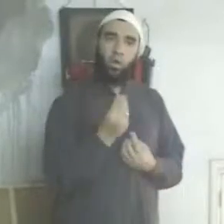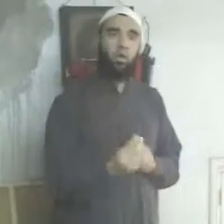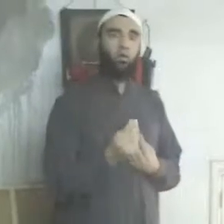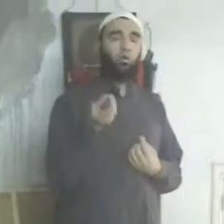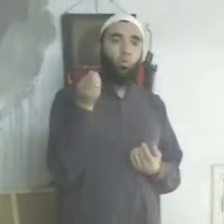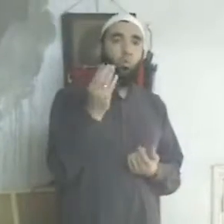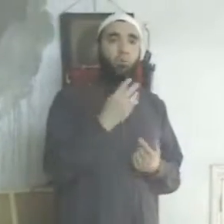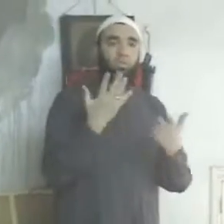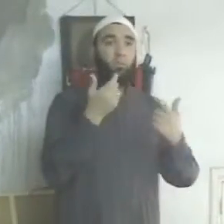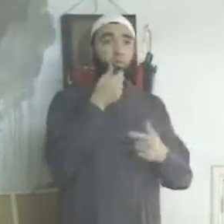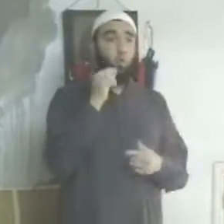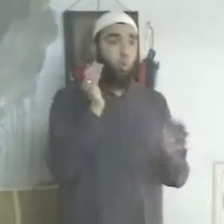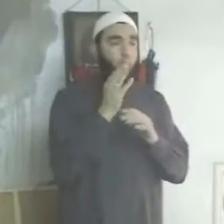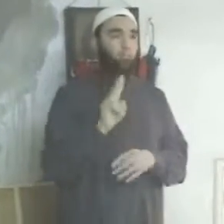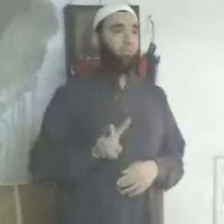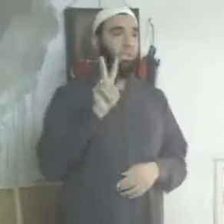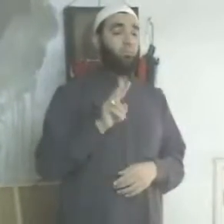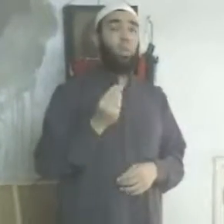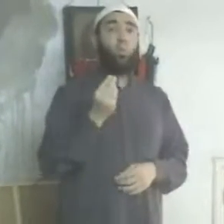ثم خرج الولد في الشارع عريانا كما ولدته